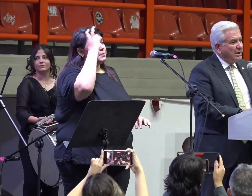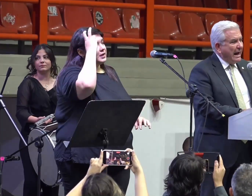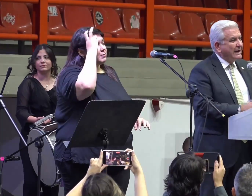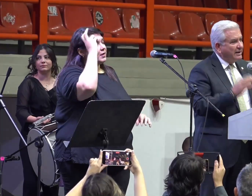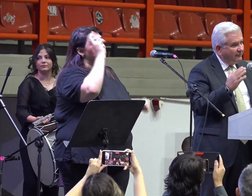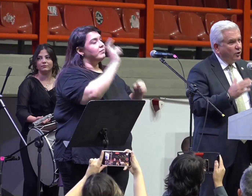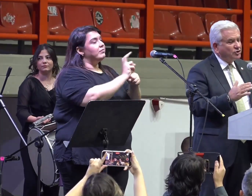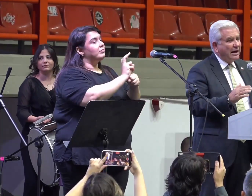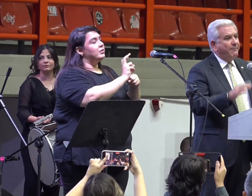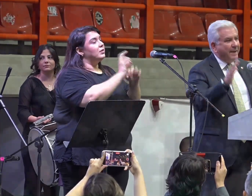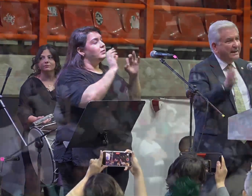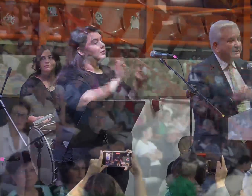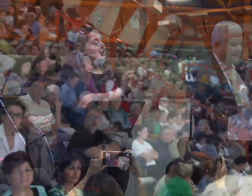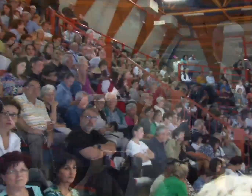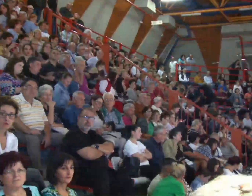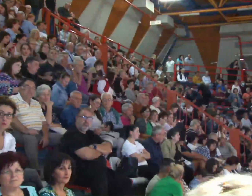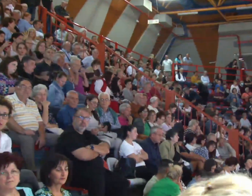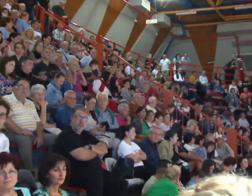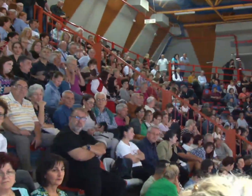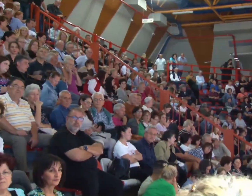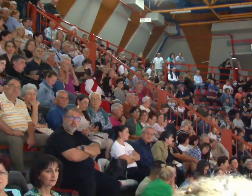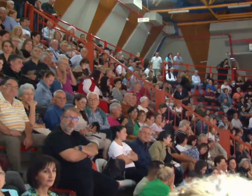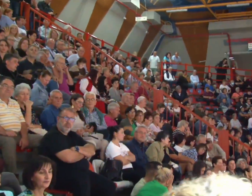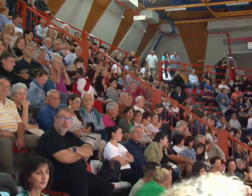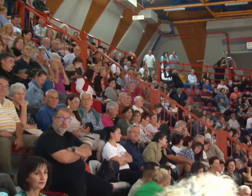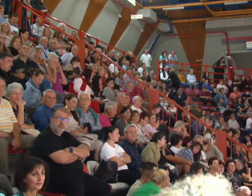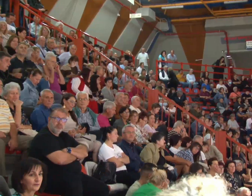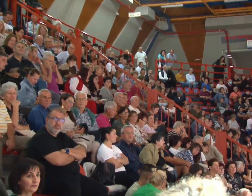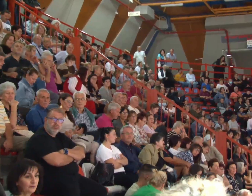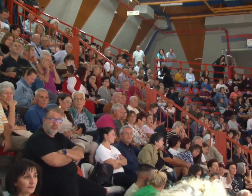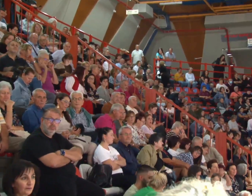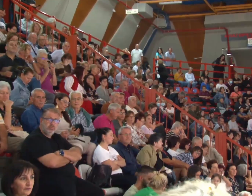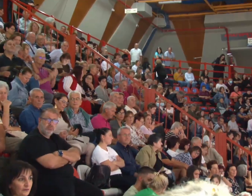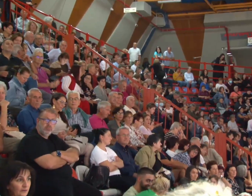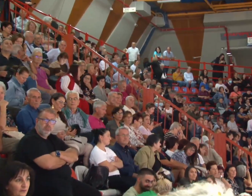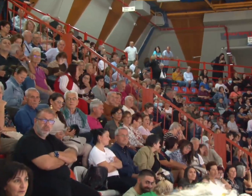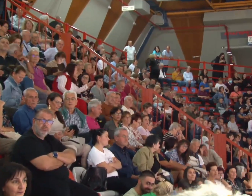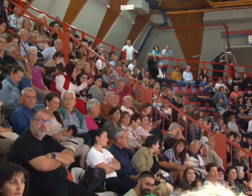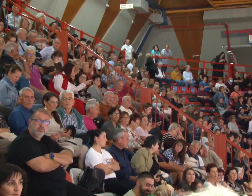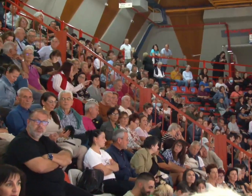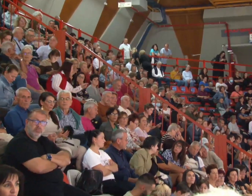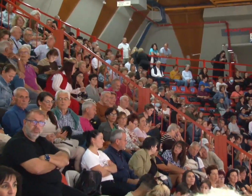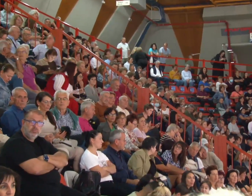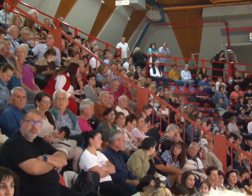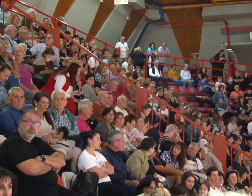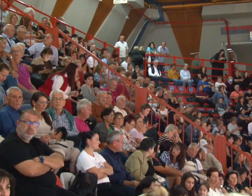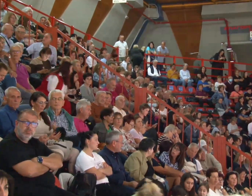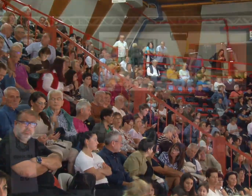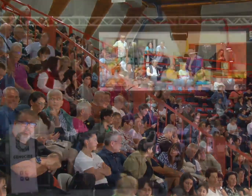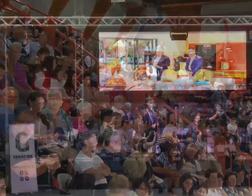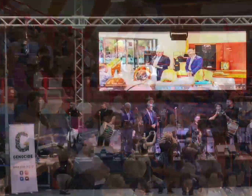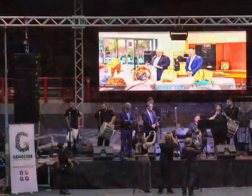καθώς ακριβώς απέναντι από το Λαύριο, στη Μακρόνησο, πριν ακόμα αυτό